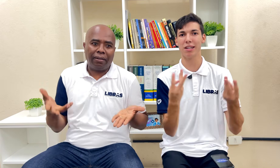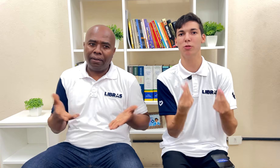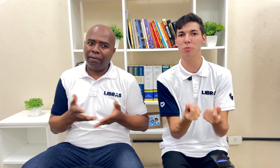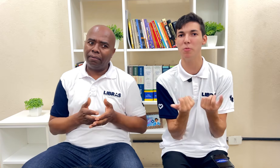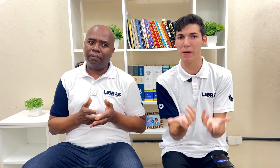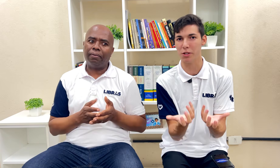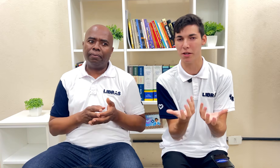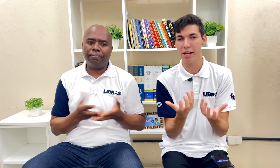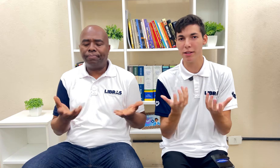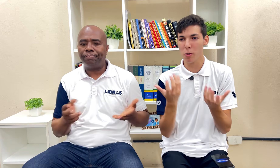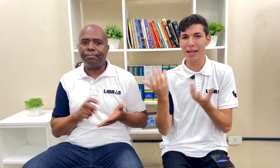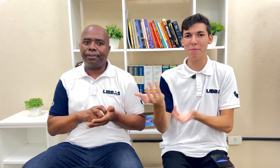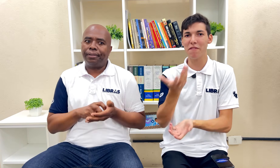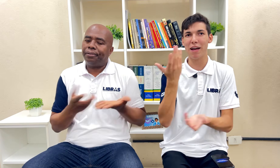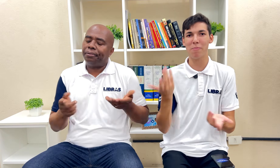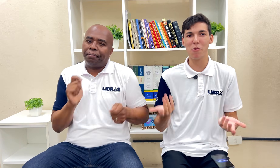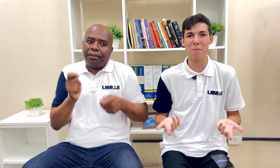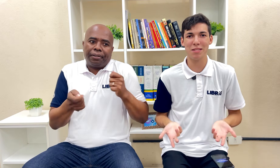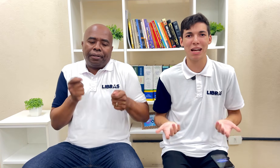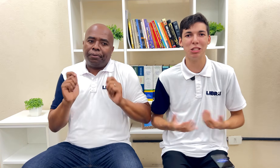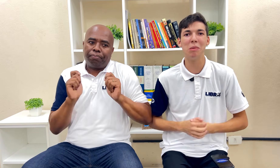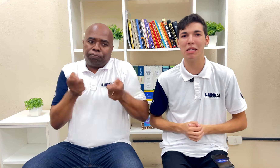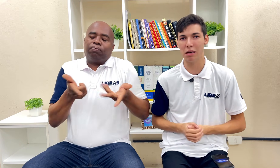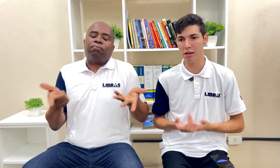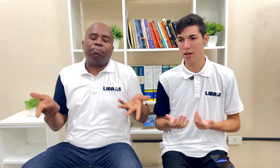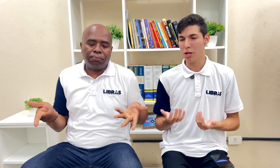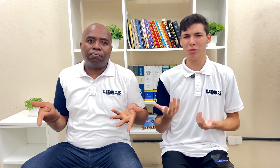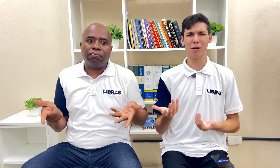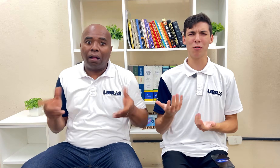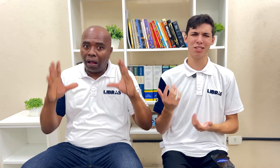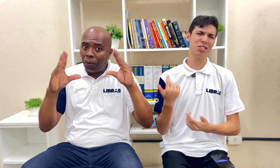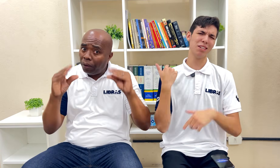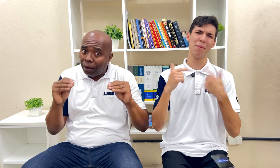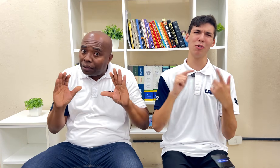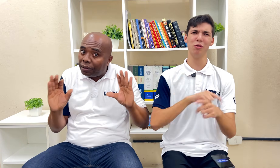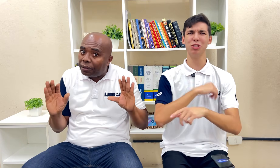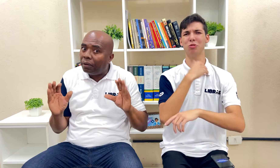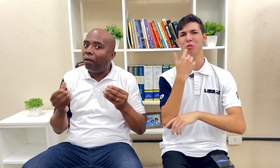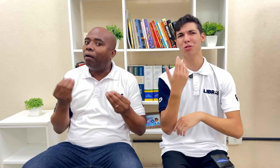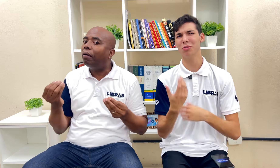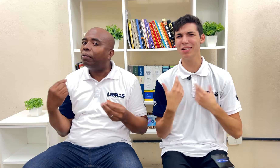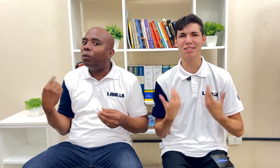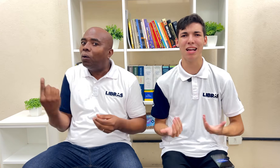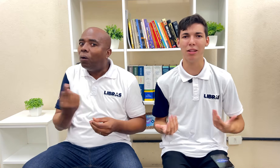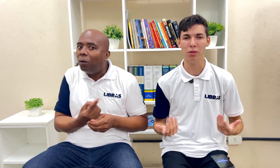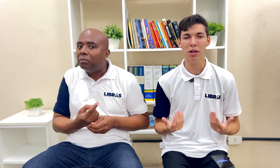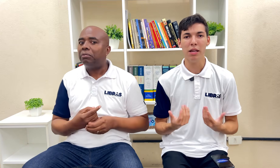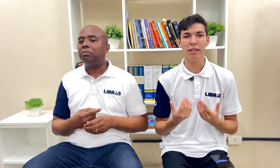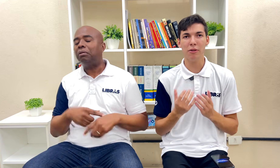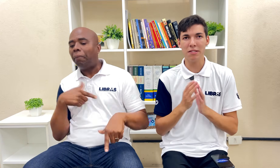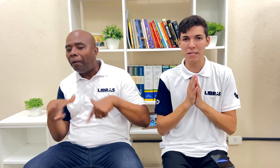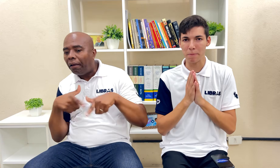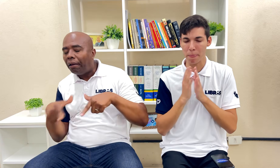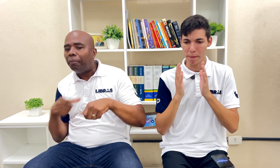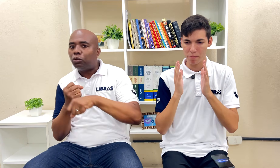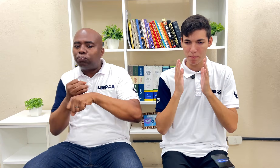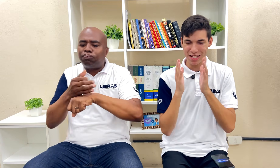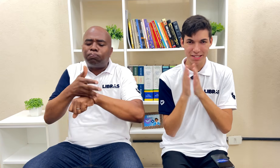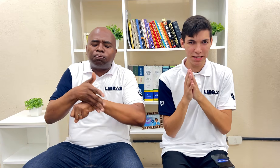cardume de peixe. Então como é que ele me fala pra eu ir pescar de manhã? E outra coisa, a gente trabalhou a noite toda, eu tô cansado. Então assim,